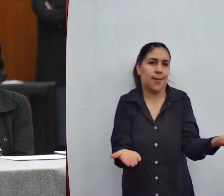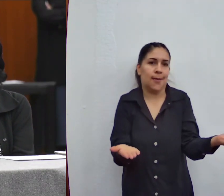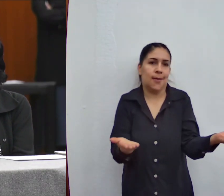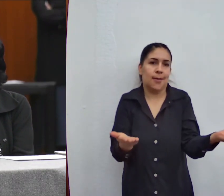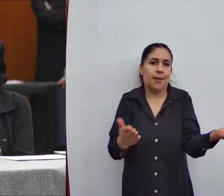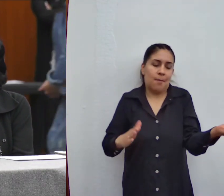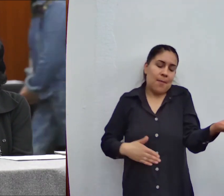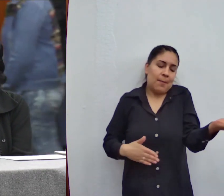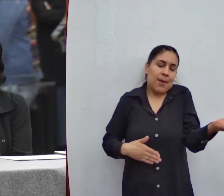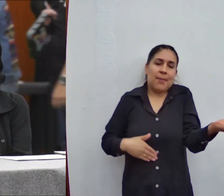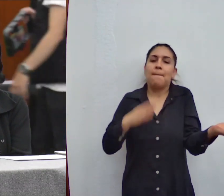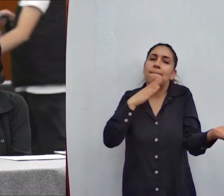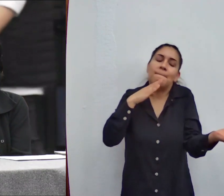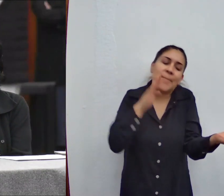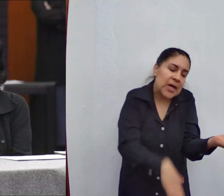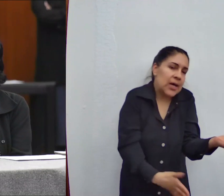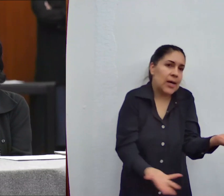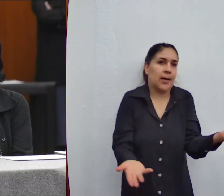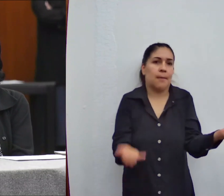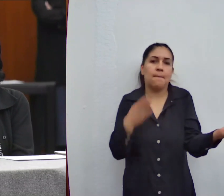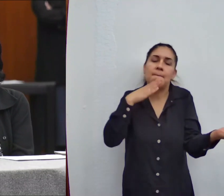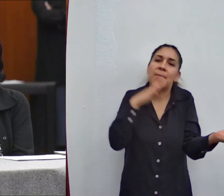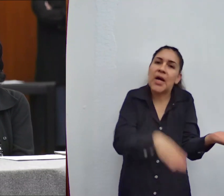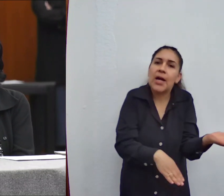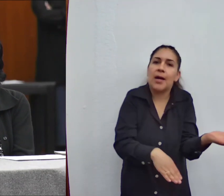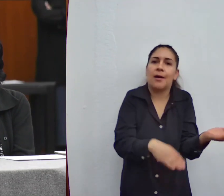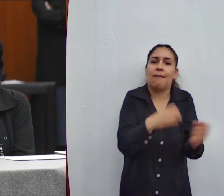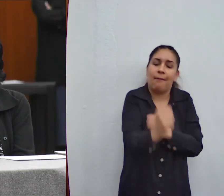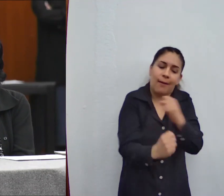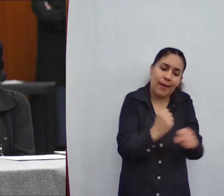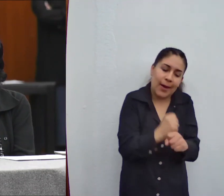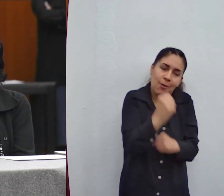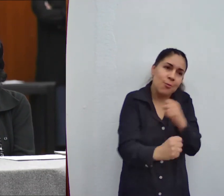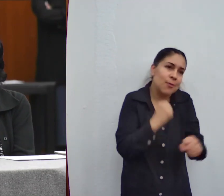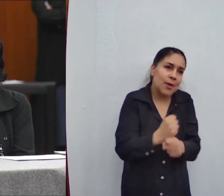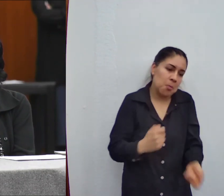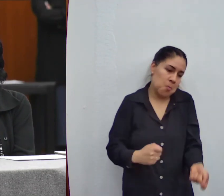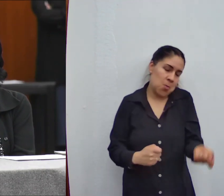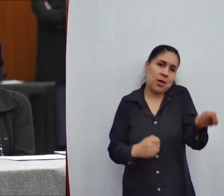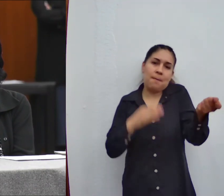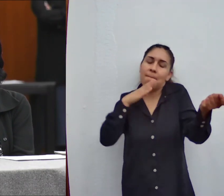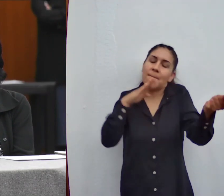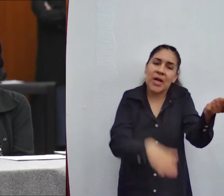DIF, en el DIF no lo pudieron diagnosticar. Yo también acudí al DIF,